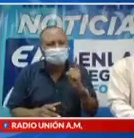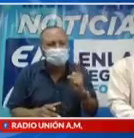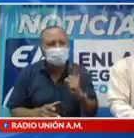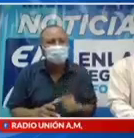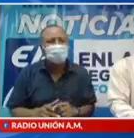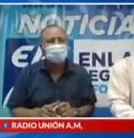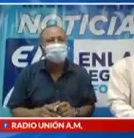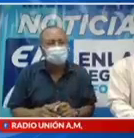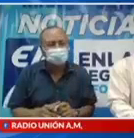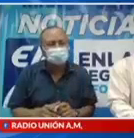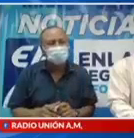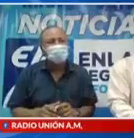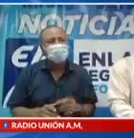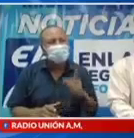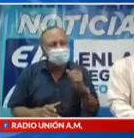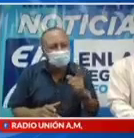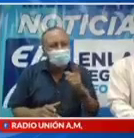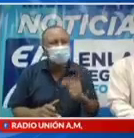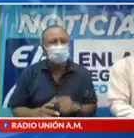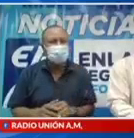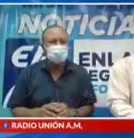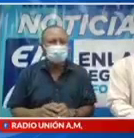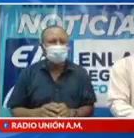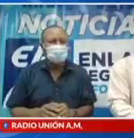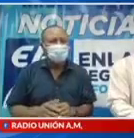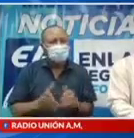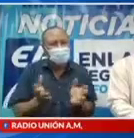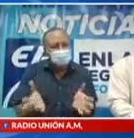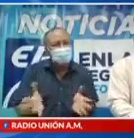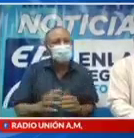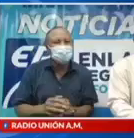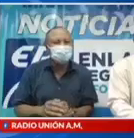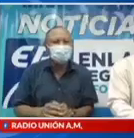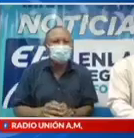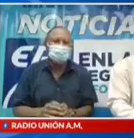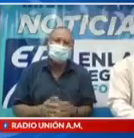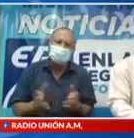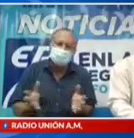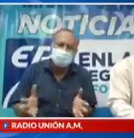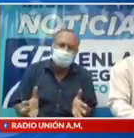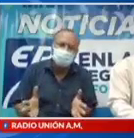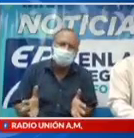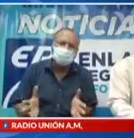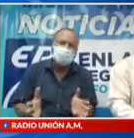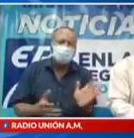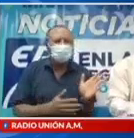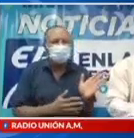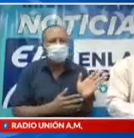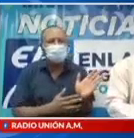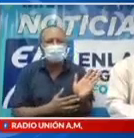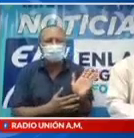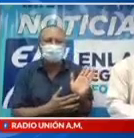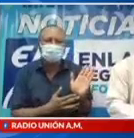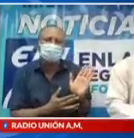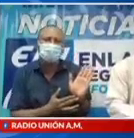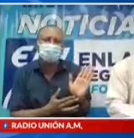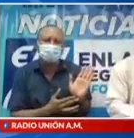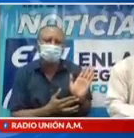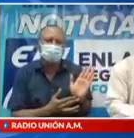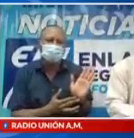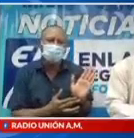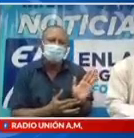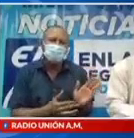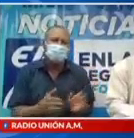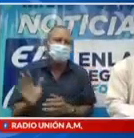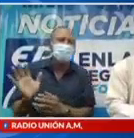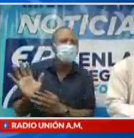el razonamiento del voto de cada uno de ellos. Y ahí entonces, ¿qué dirán cuando el periodista le dice, pero usted dijo